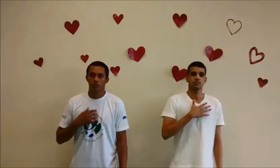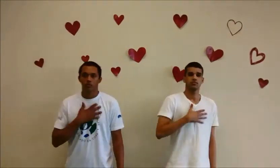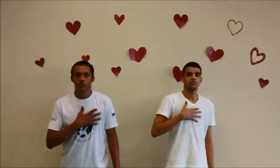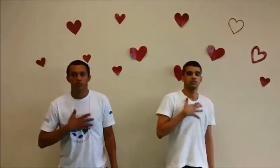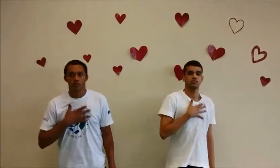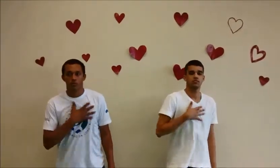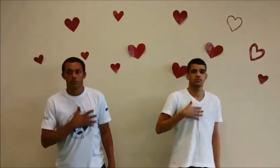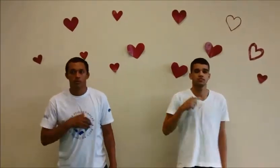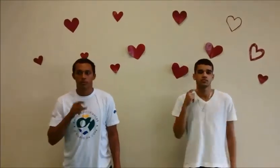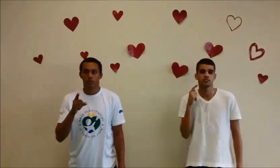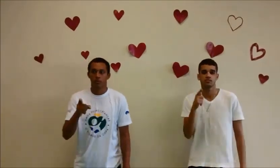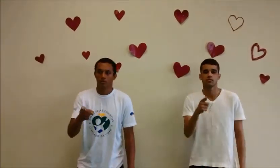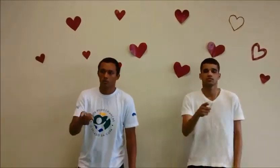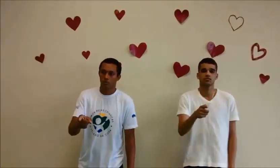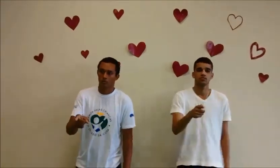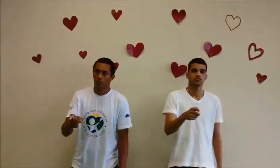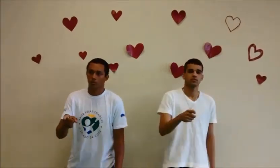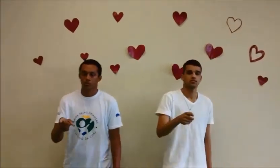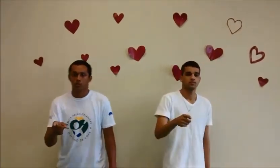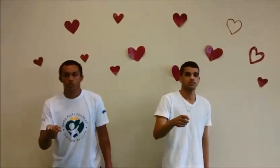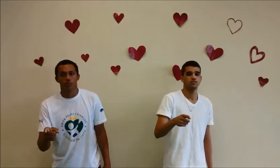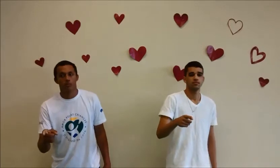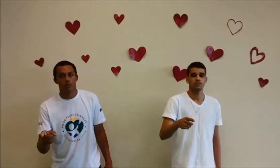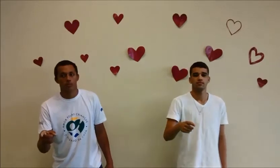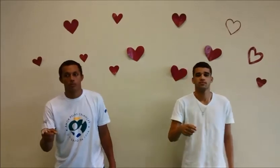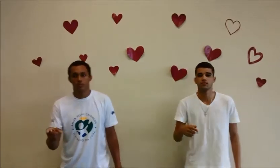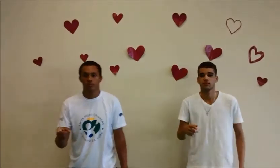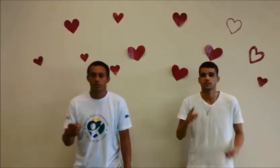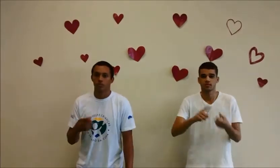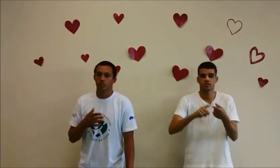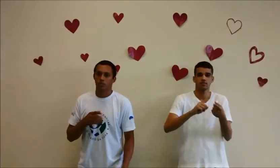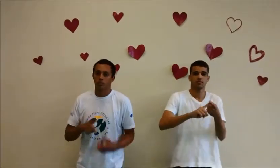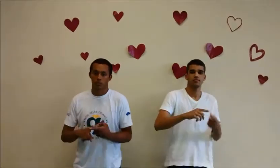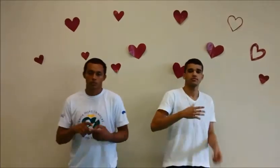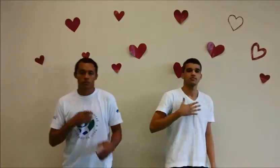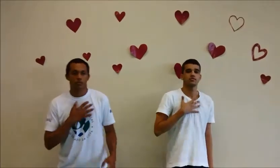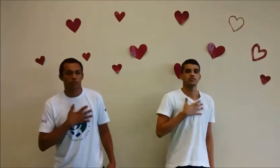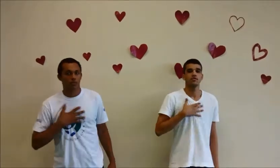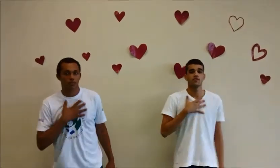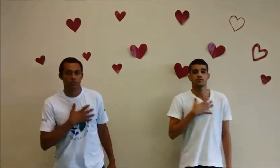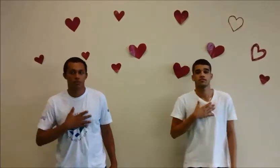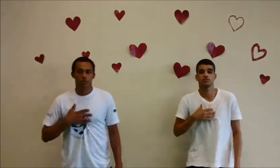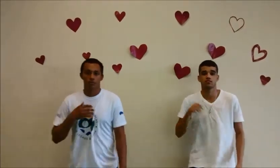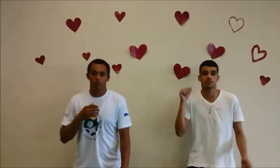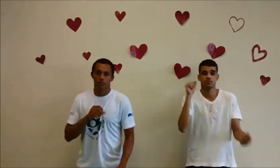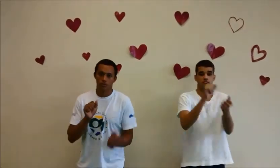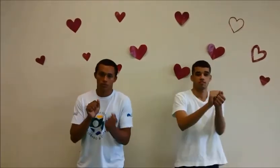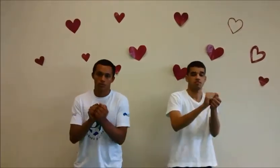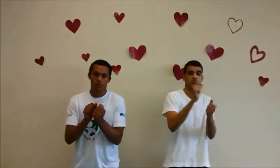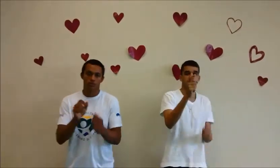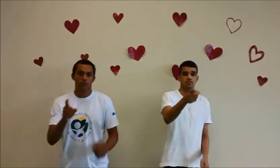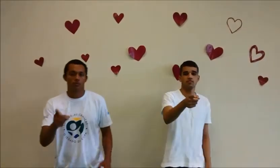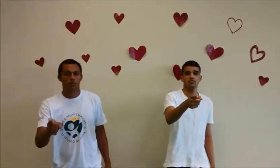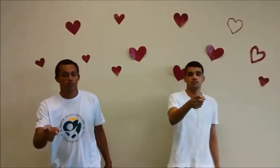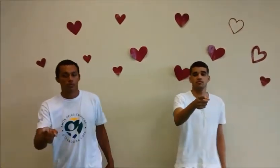Eu gosto de você e gosto de ficar com